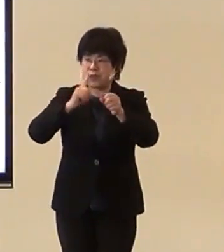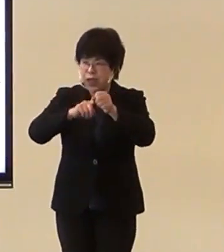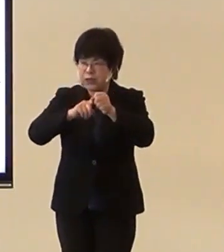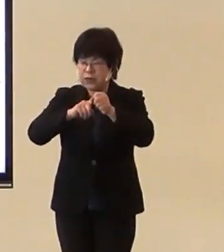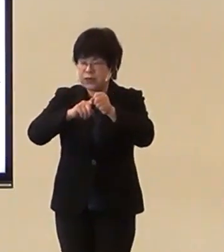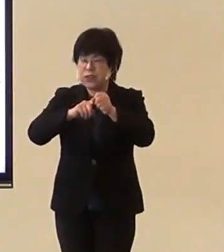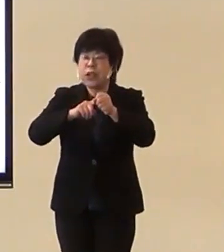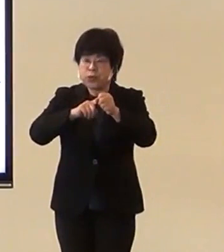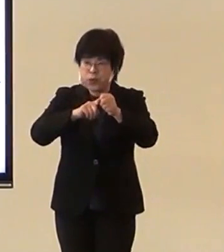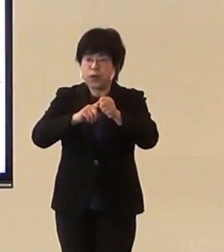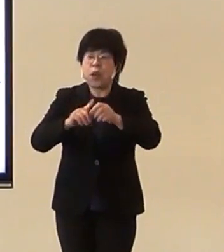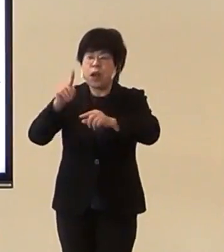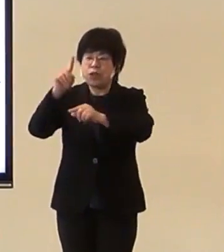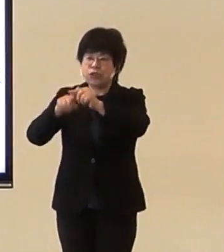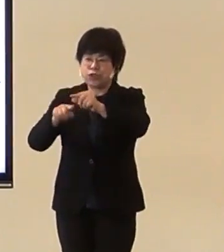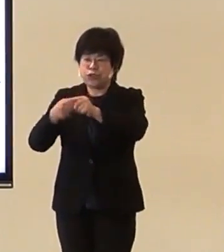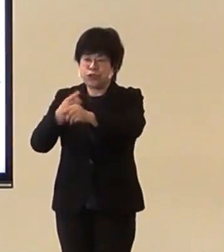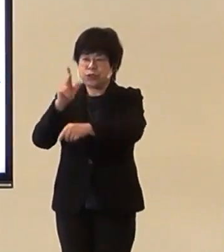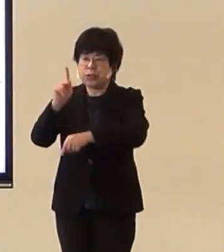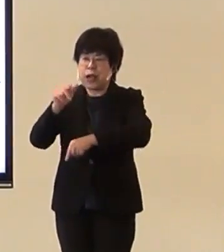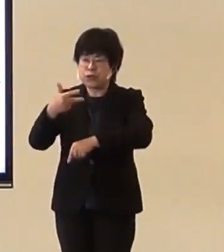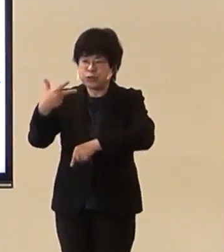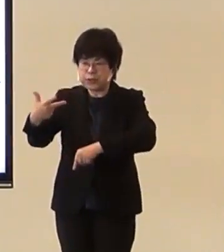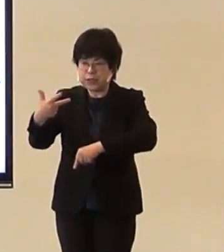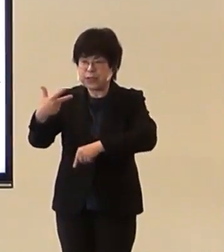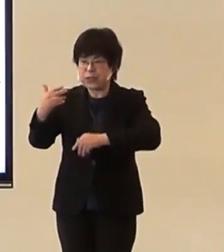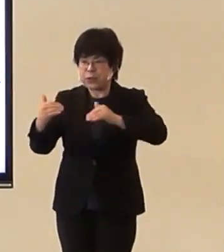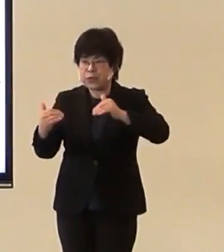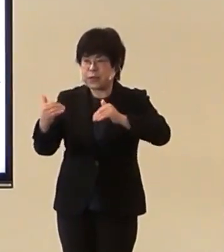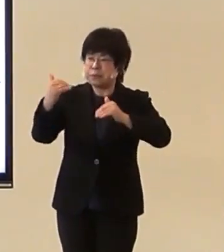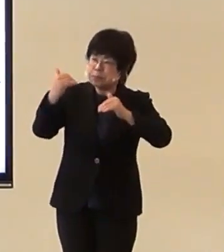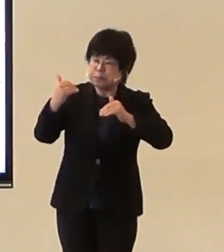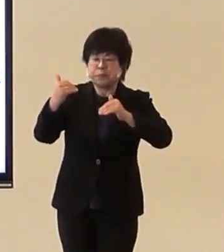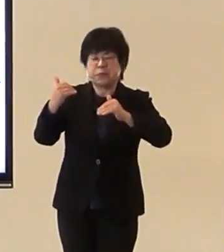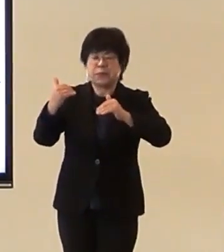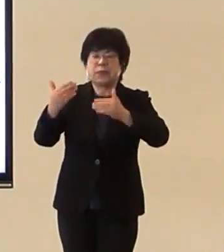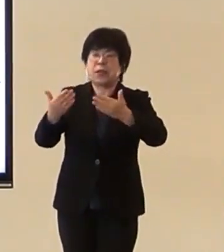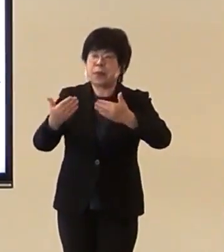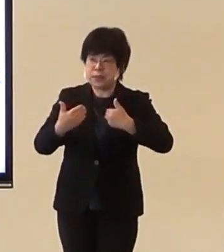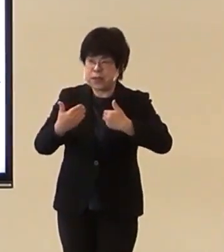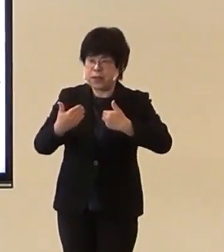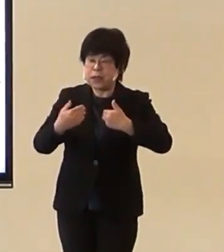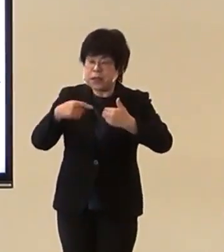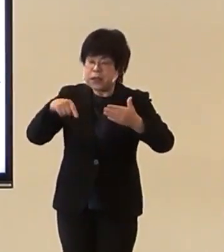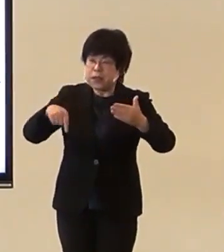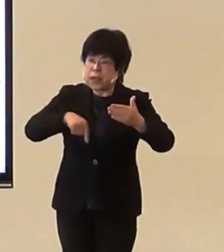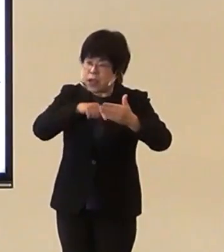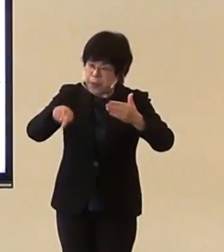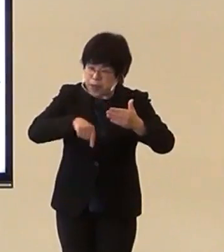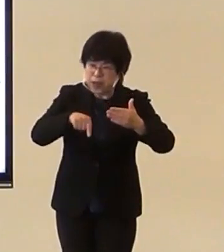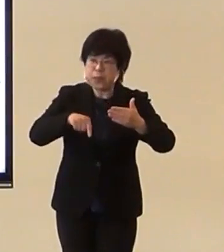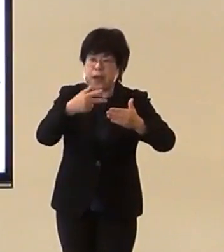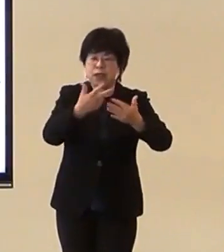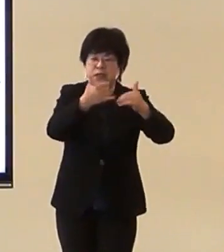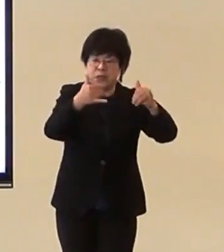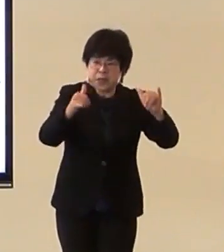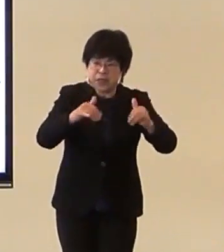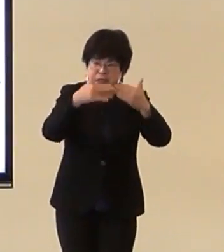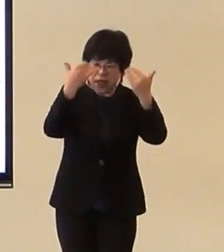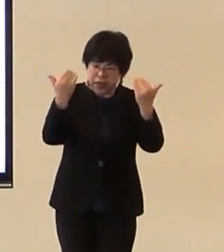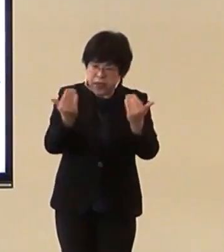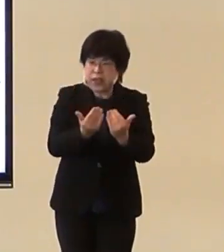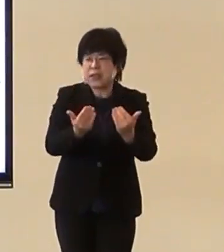。行政だけじゃなくて市民全体で市民団体がこぞって参加をしていただいて成功率にすることができ